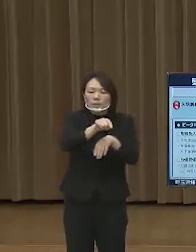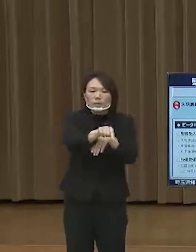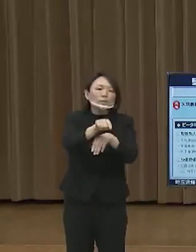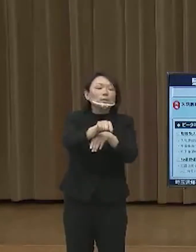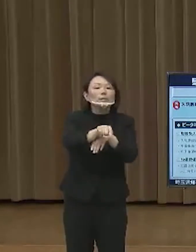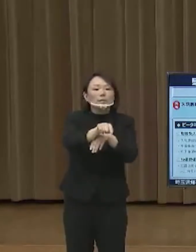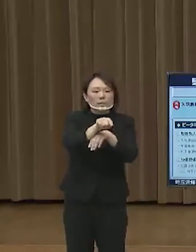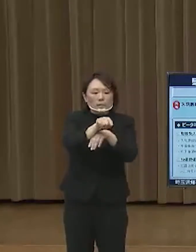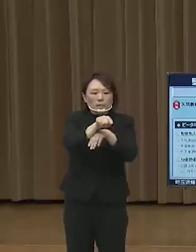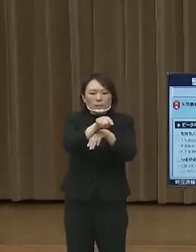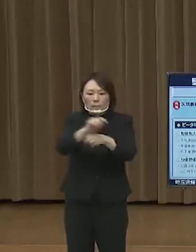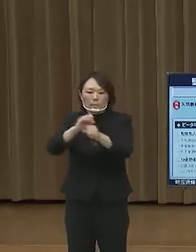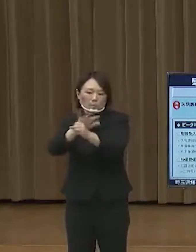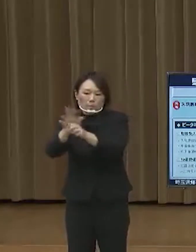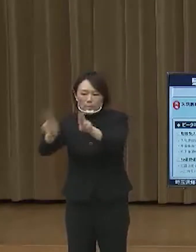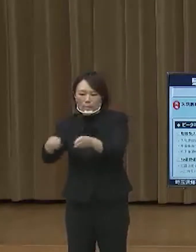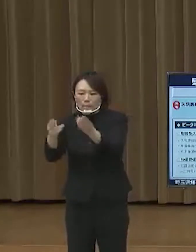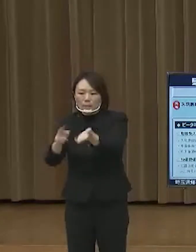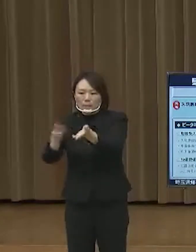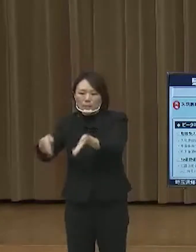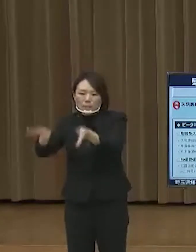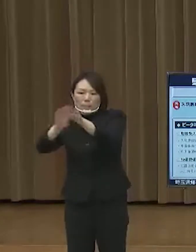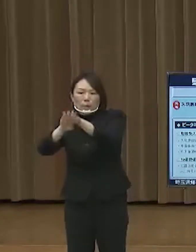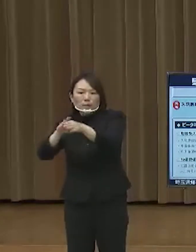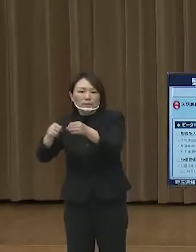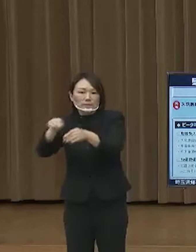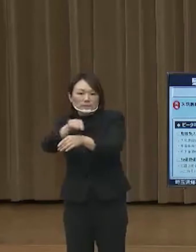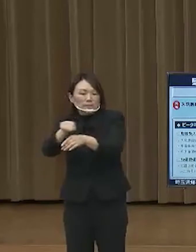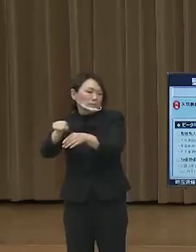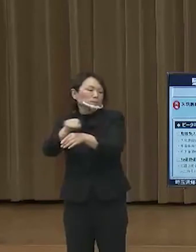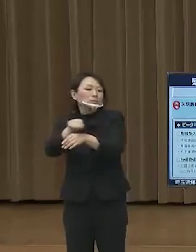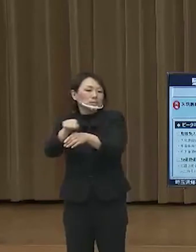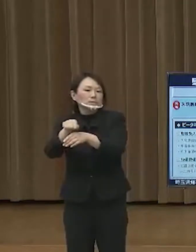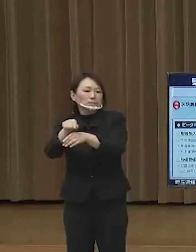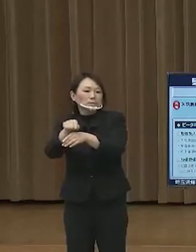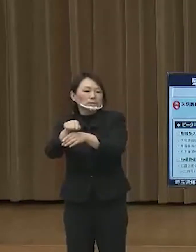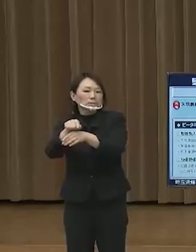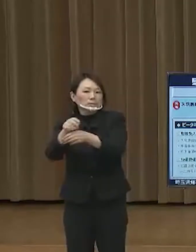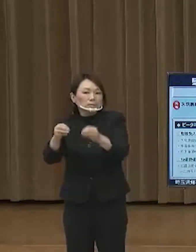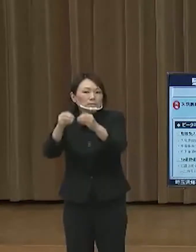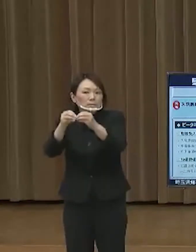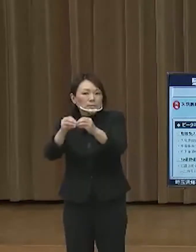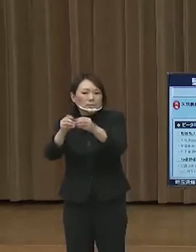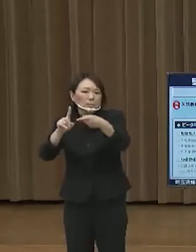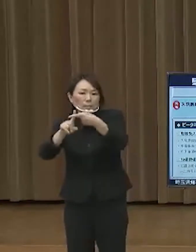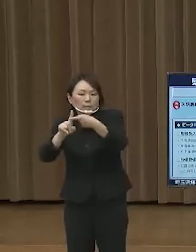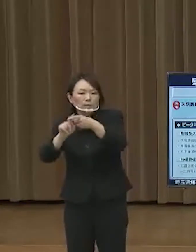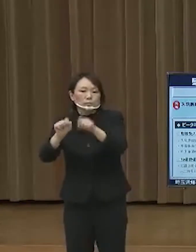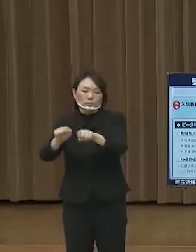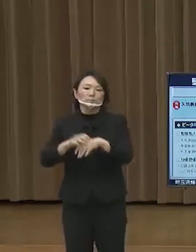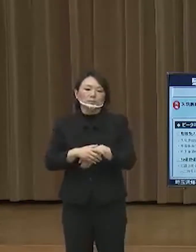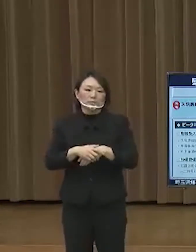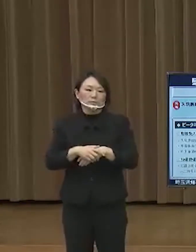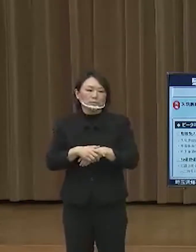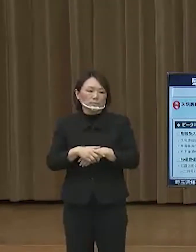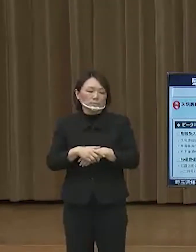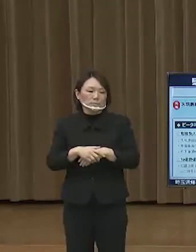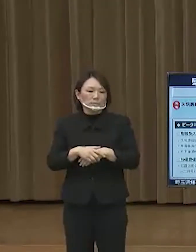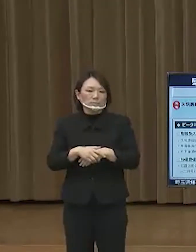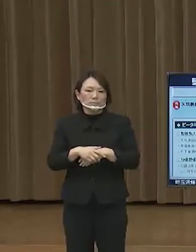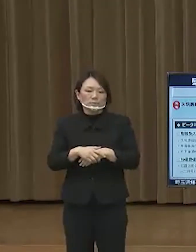しするわけですけれども、そこでは実は2点人のやりくりの上でプラスの部分があります。一つ